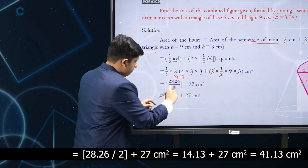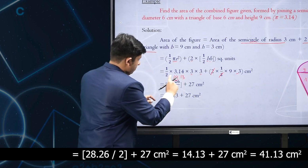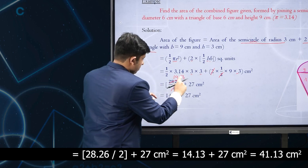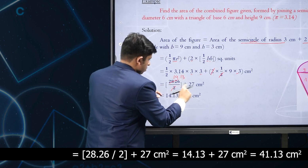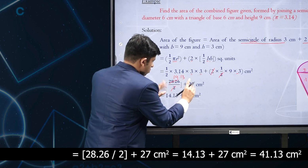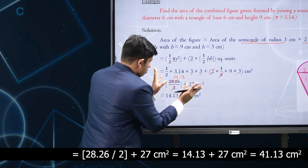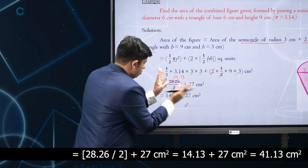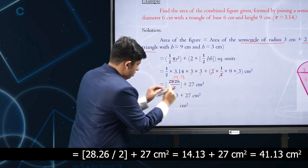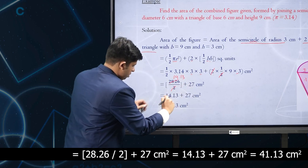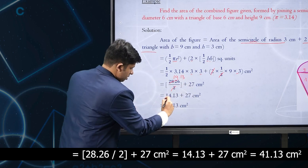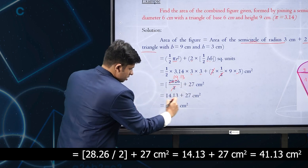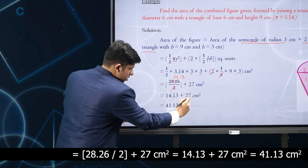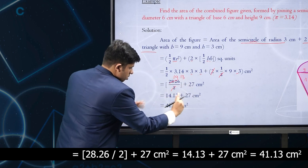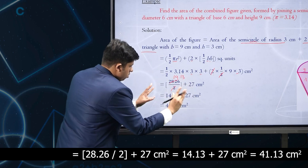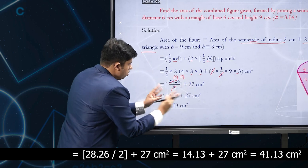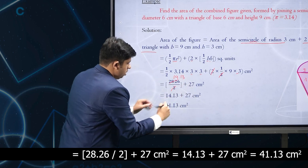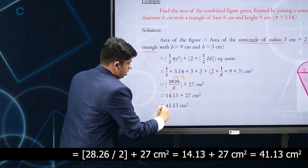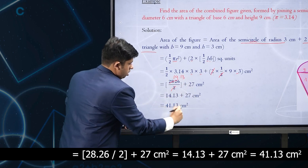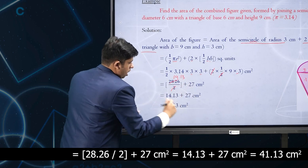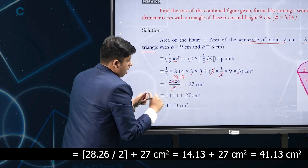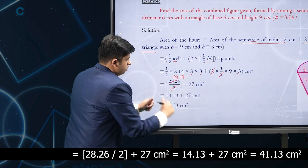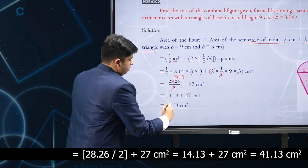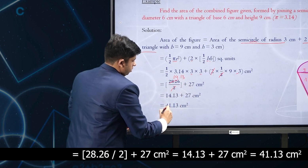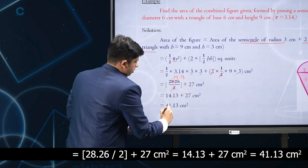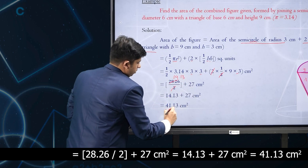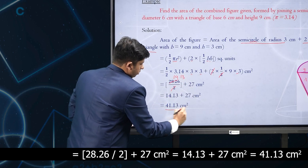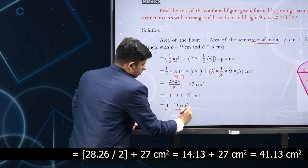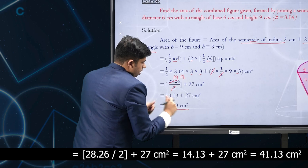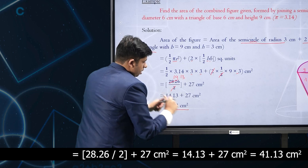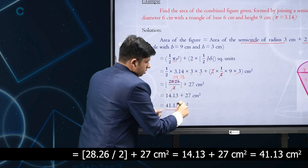27.26 by 2 plus 27 centimeter square. That is equal to